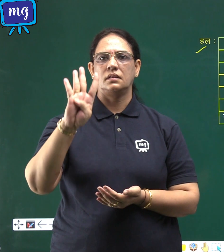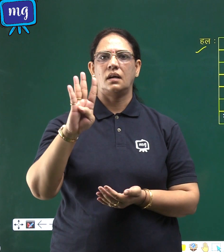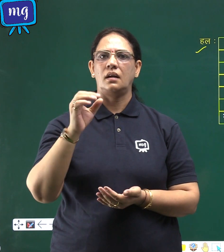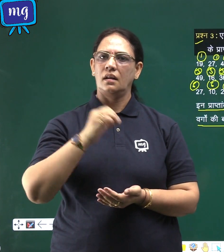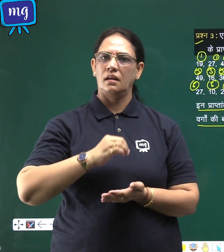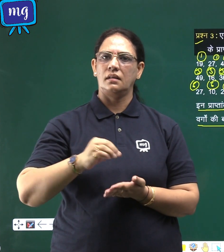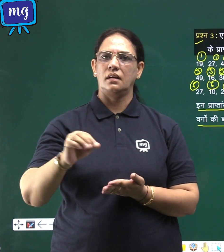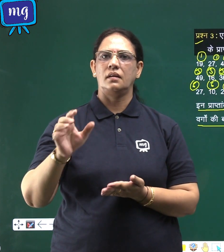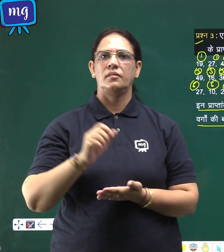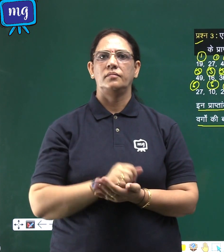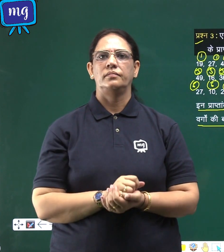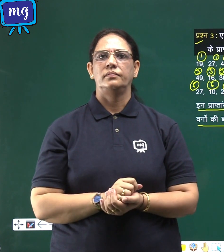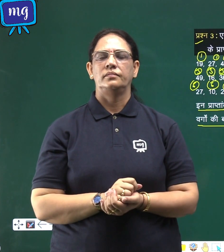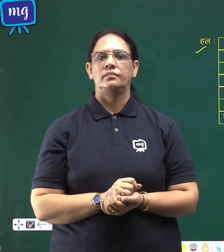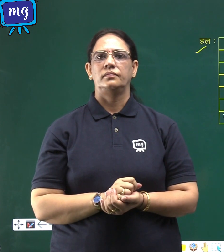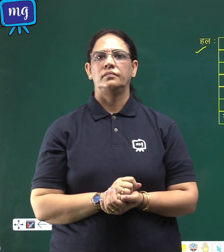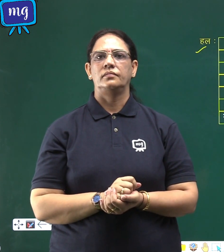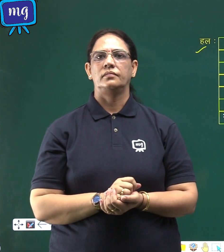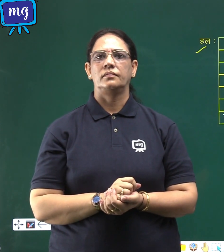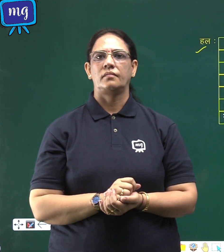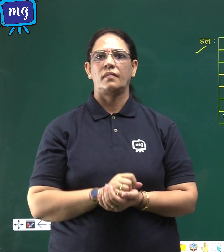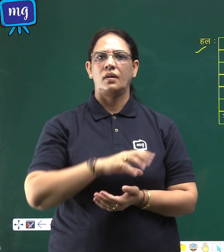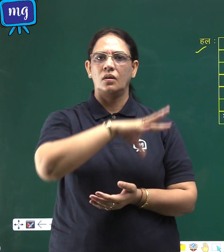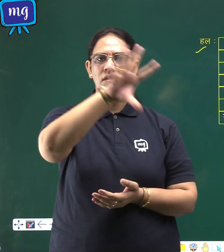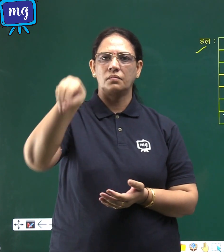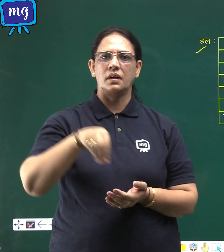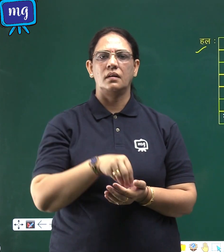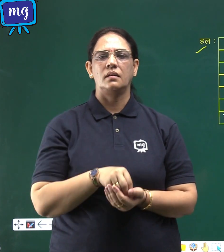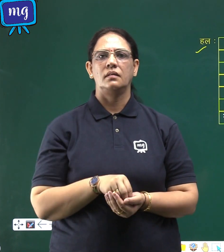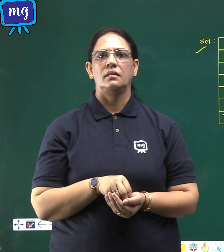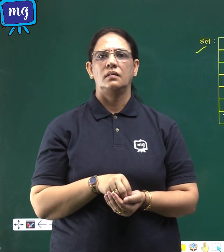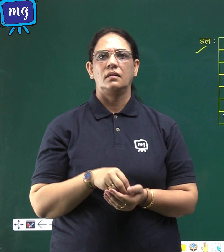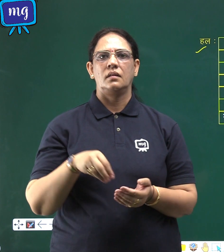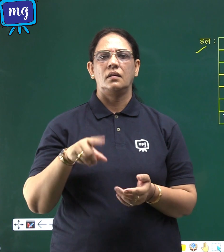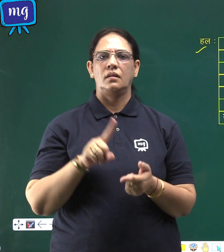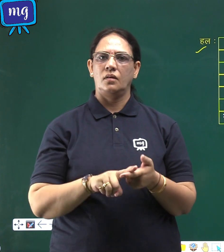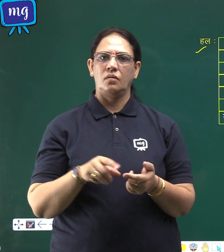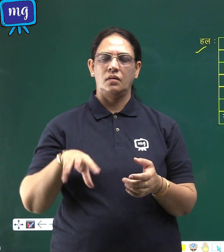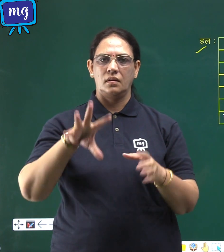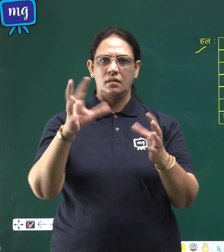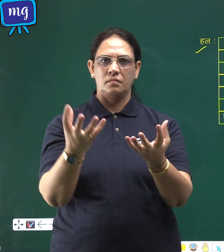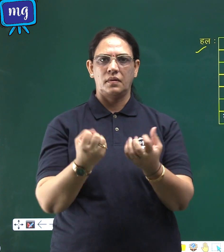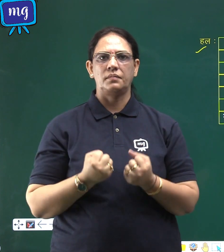देंगे सब का योग निकालेंगे